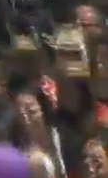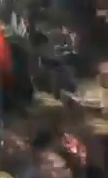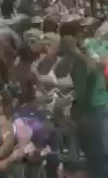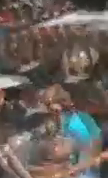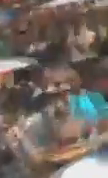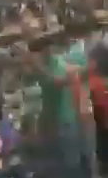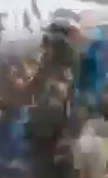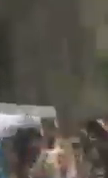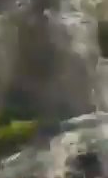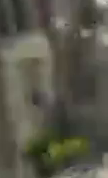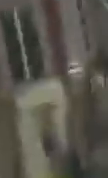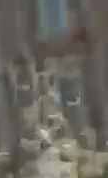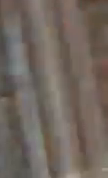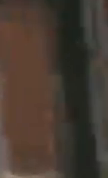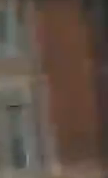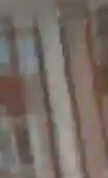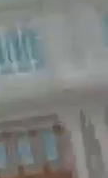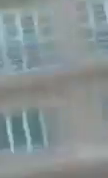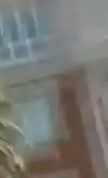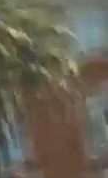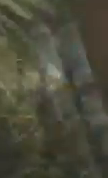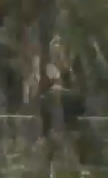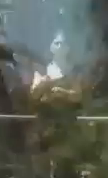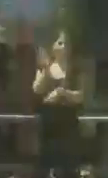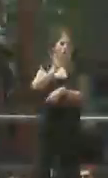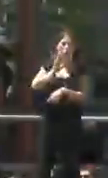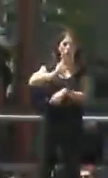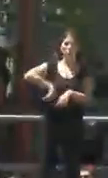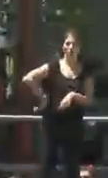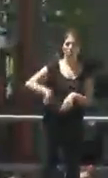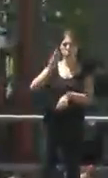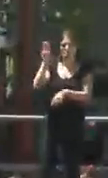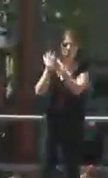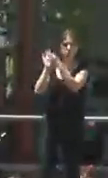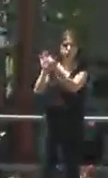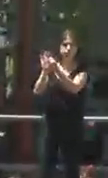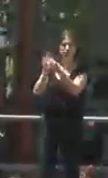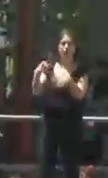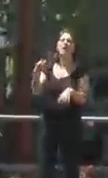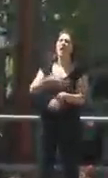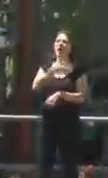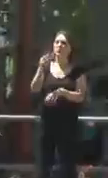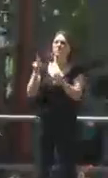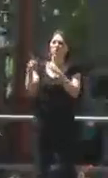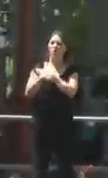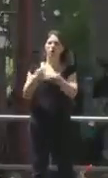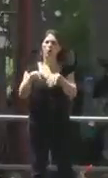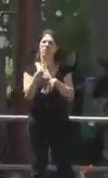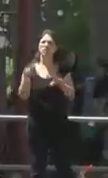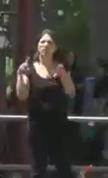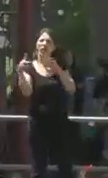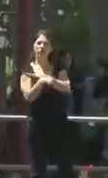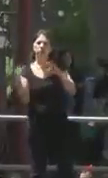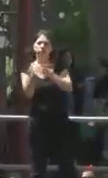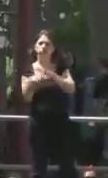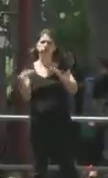políticas austericidas do Partido Popular. O enemigo é a corrupción sistémica do Partido Popular. O enemigo é o recorte de dereitos sistémico do Partido